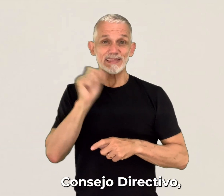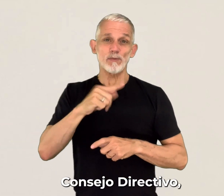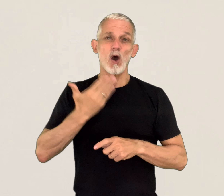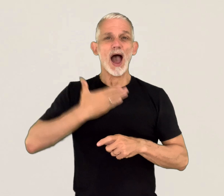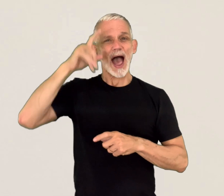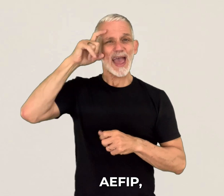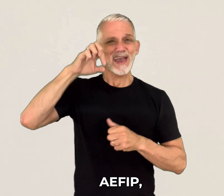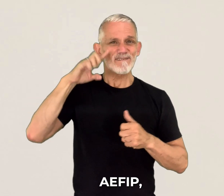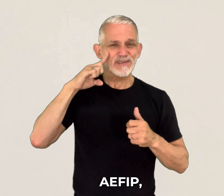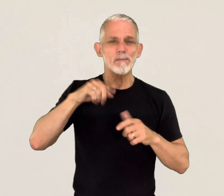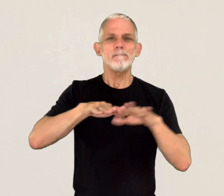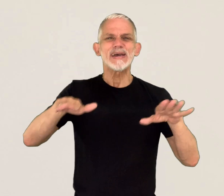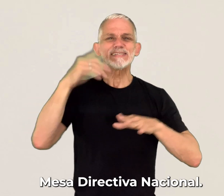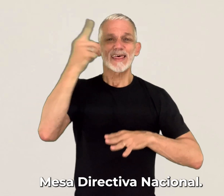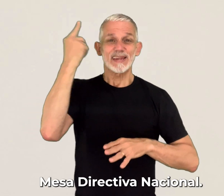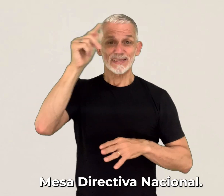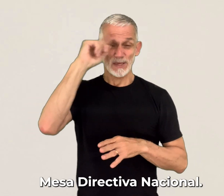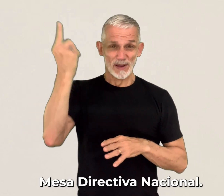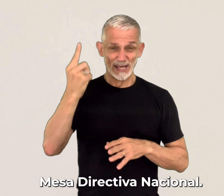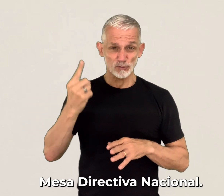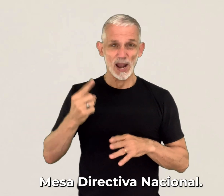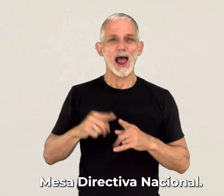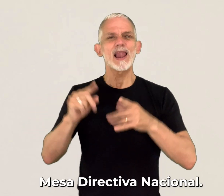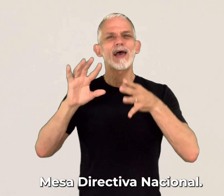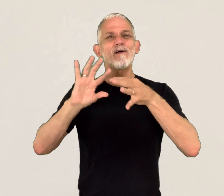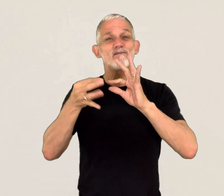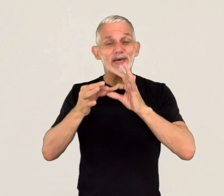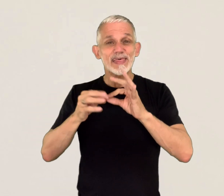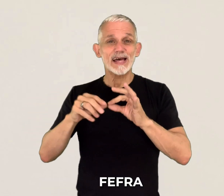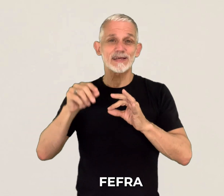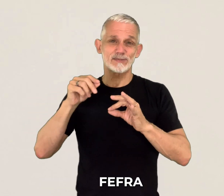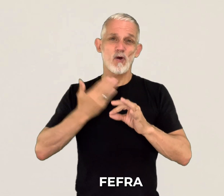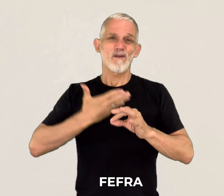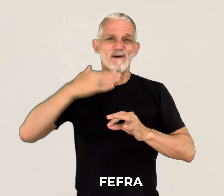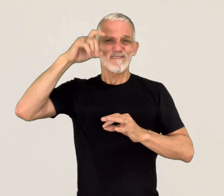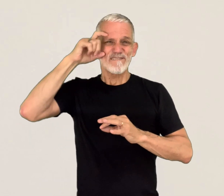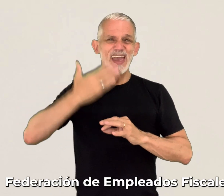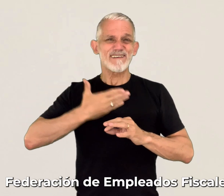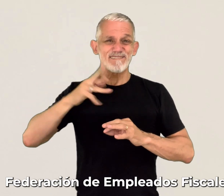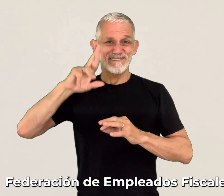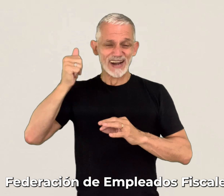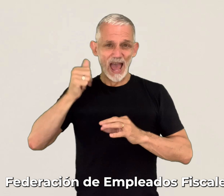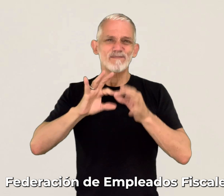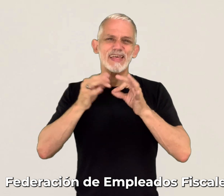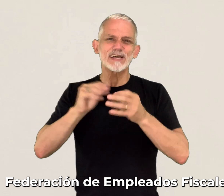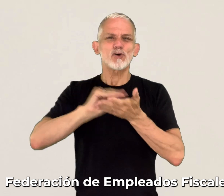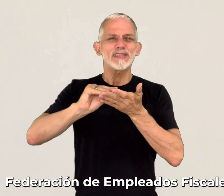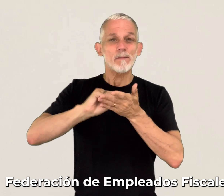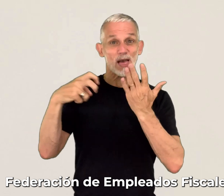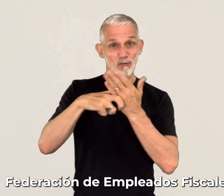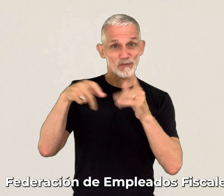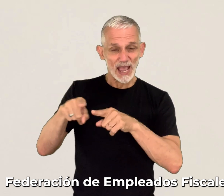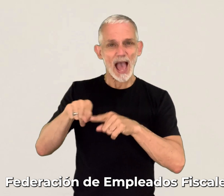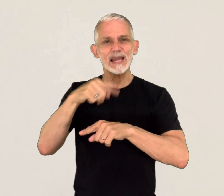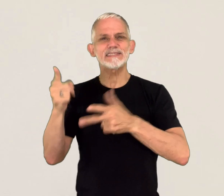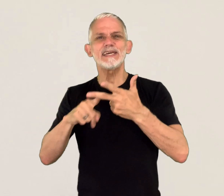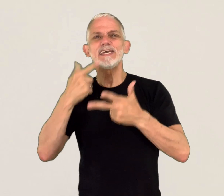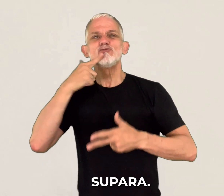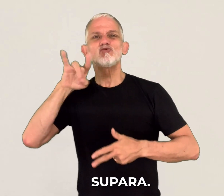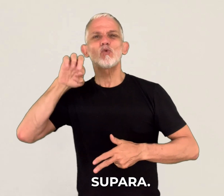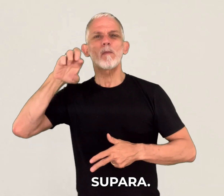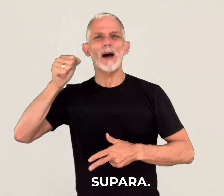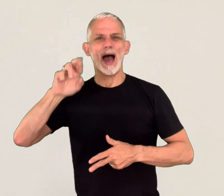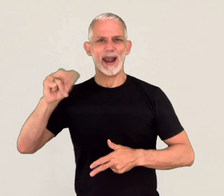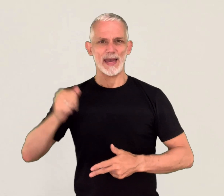directivo aefip mesa directiva nacional fefa Federación de empleados fiscales